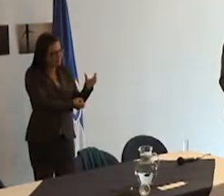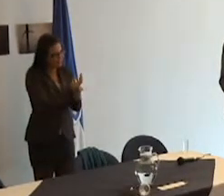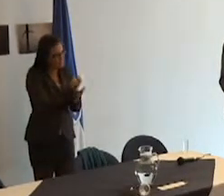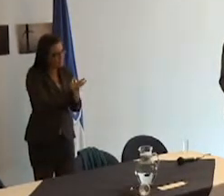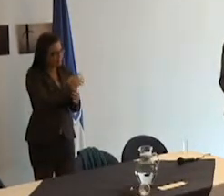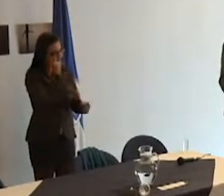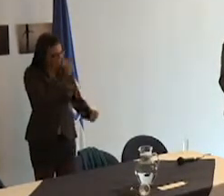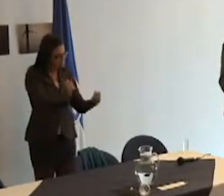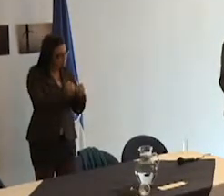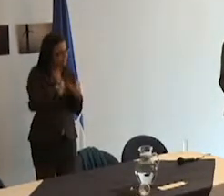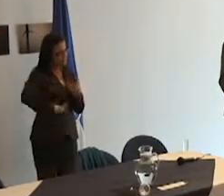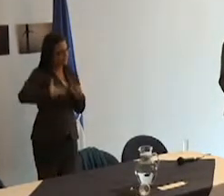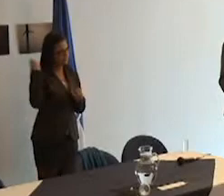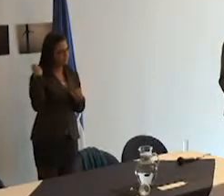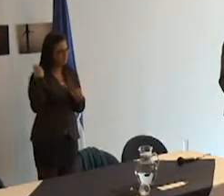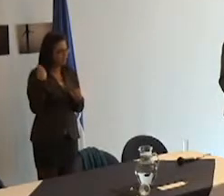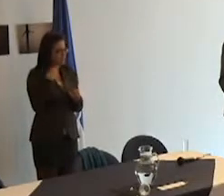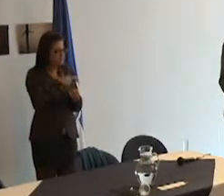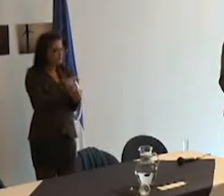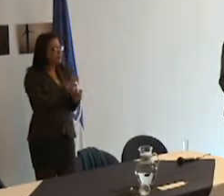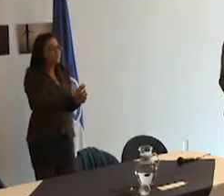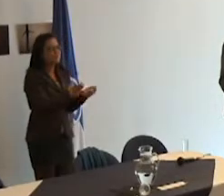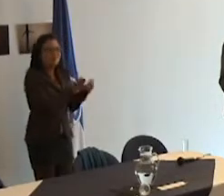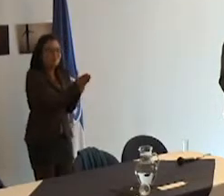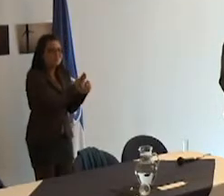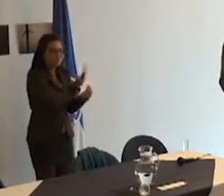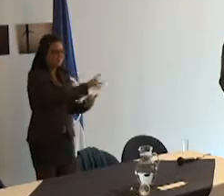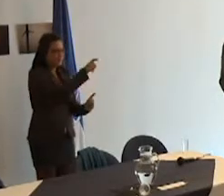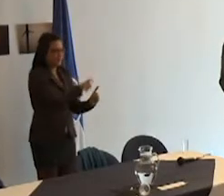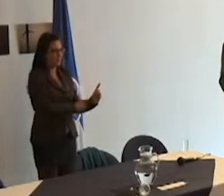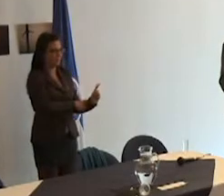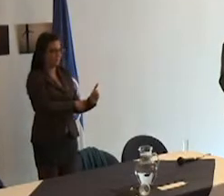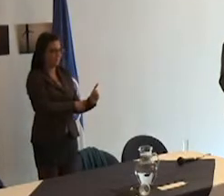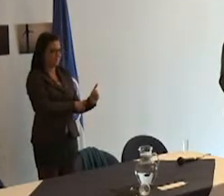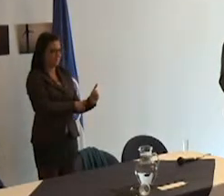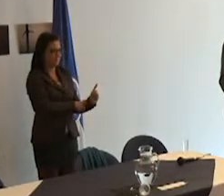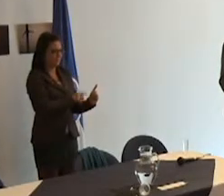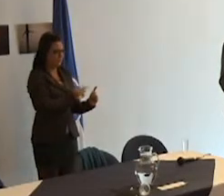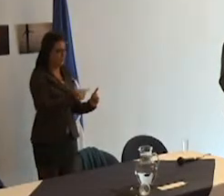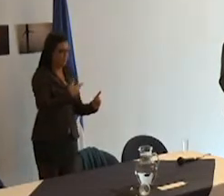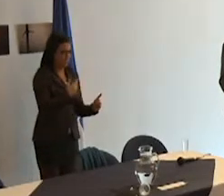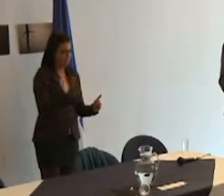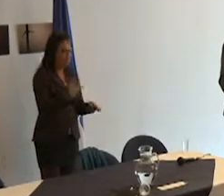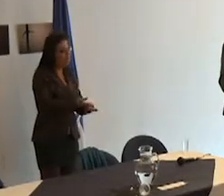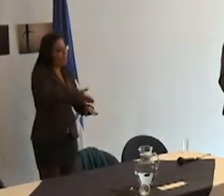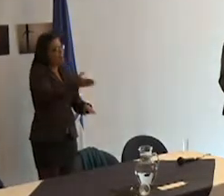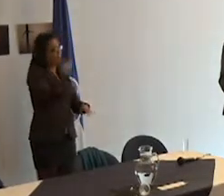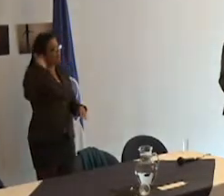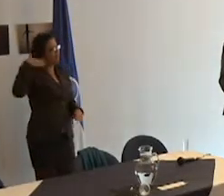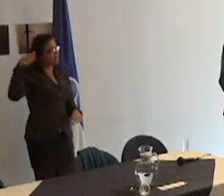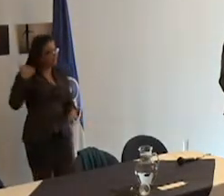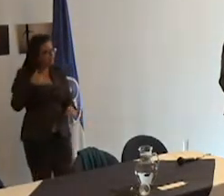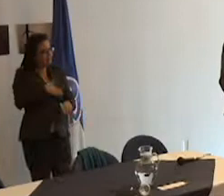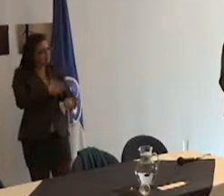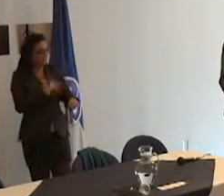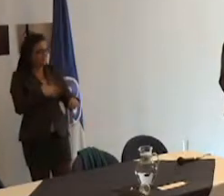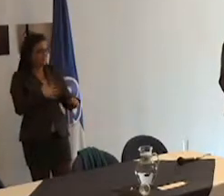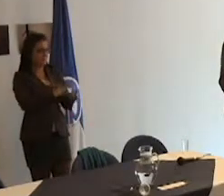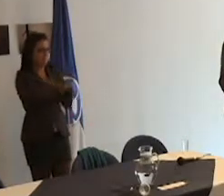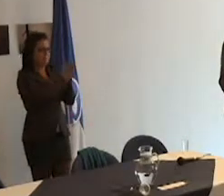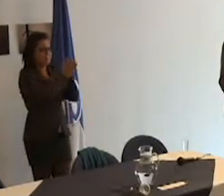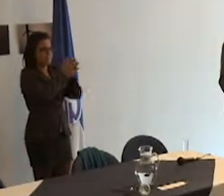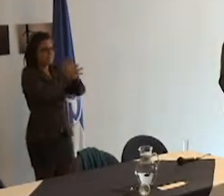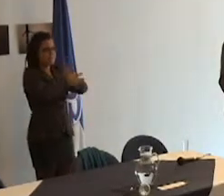históricas, es decir, de su condición de sujetos. Su pasado desapareció desde estas nuevas formas de